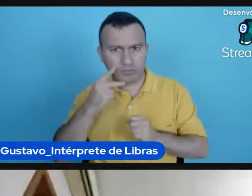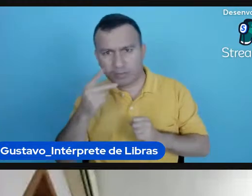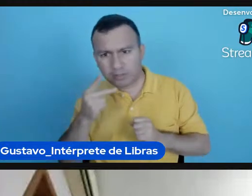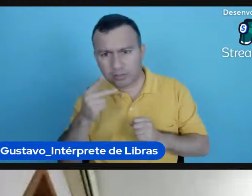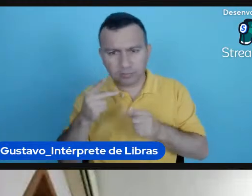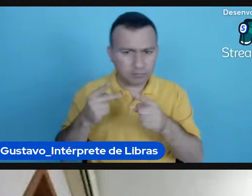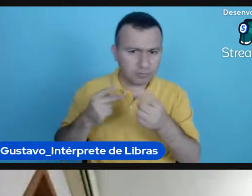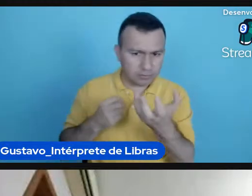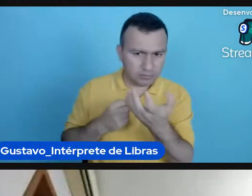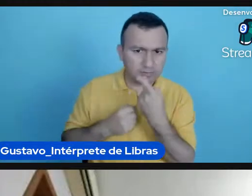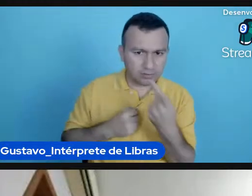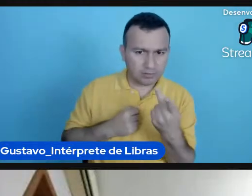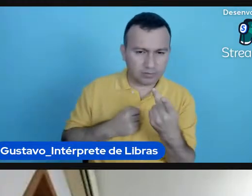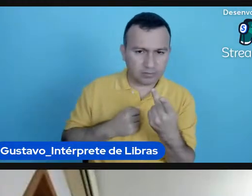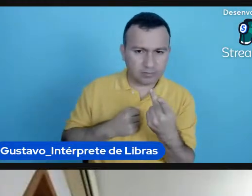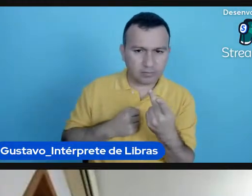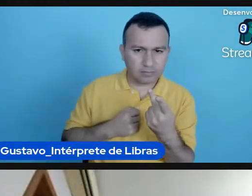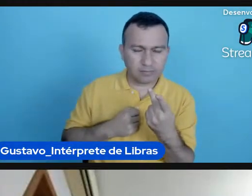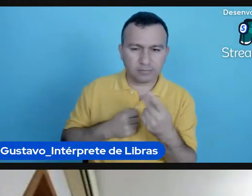falar?